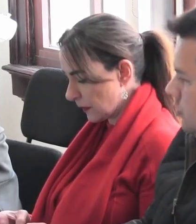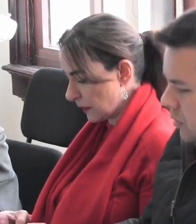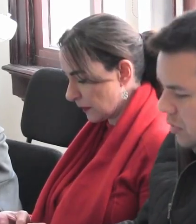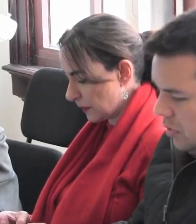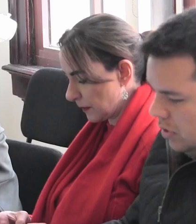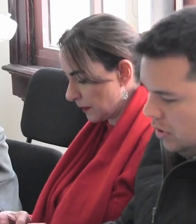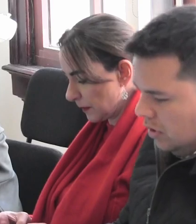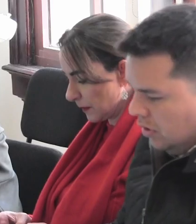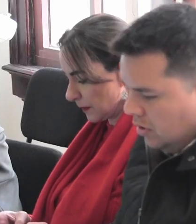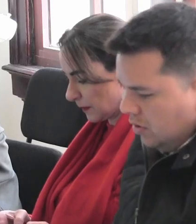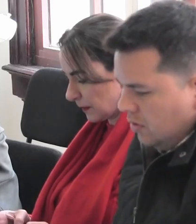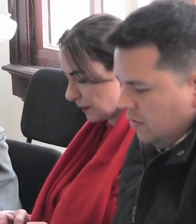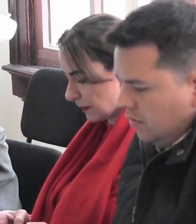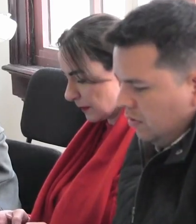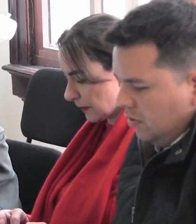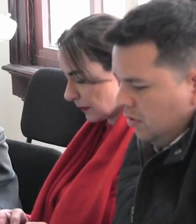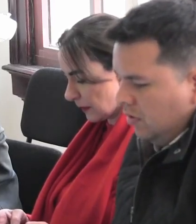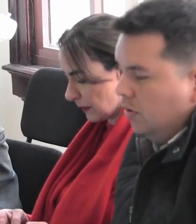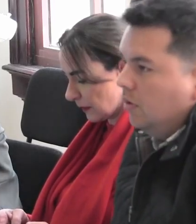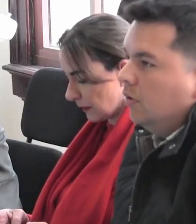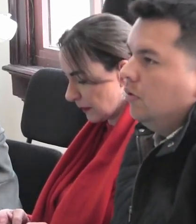Gracias, diputado. Para cerrar